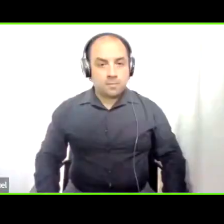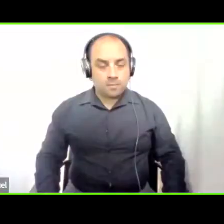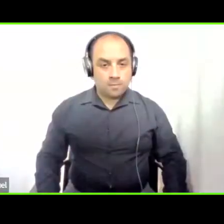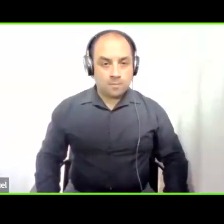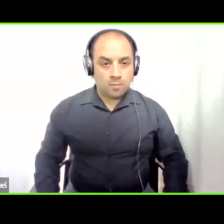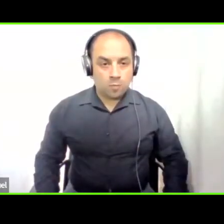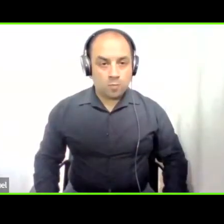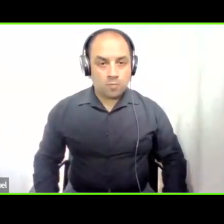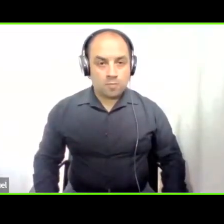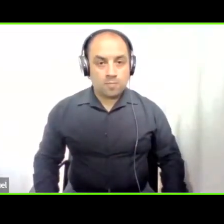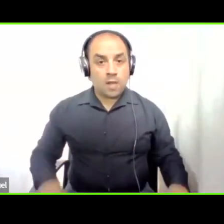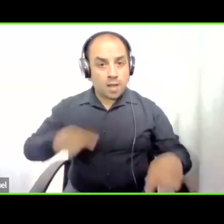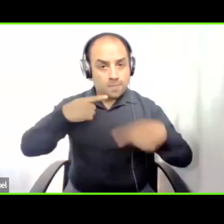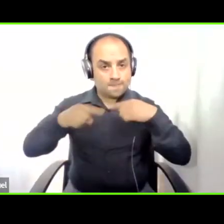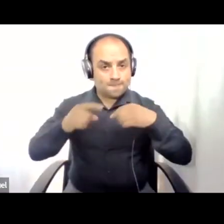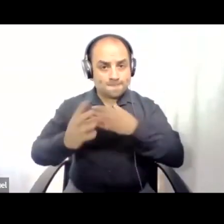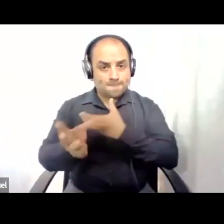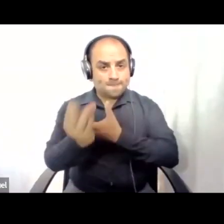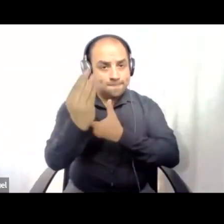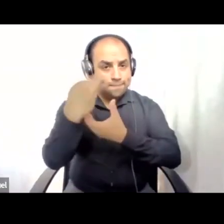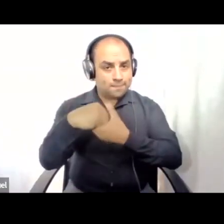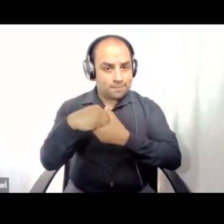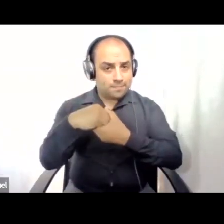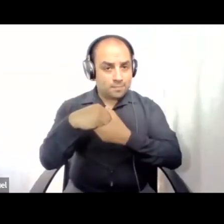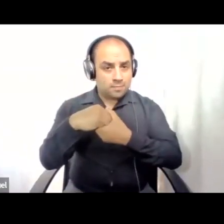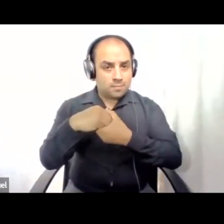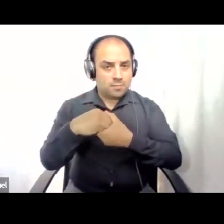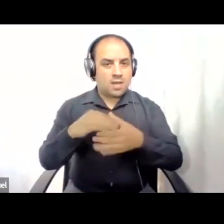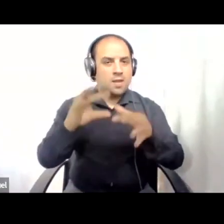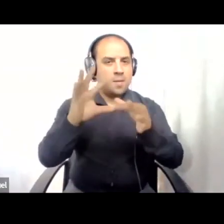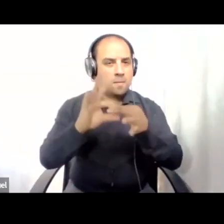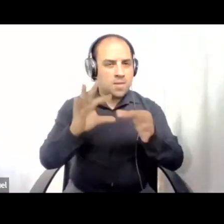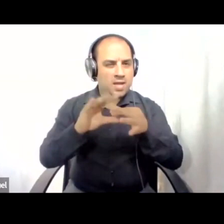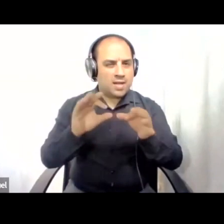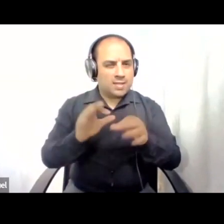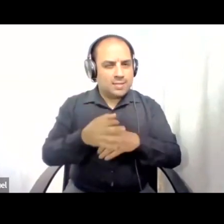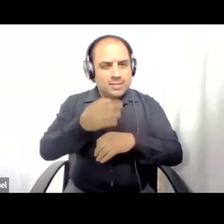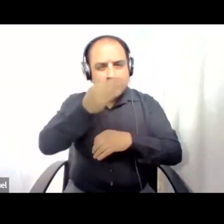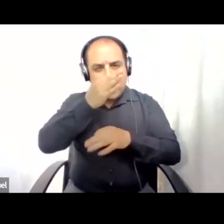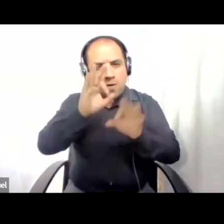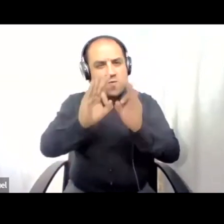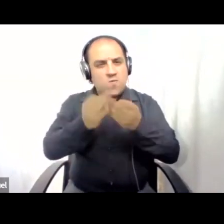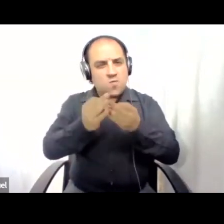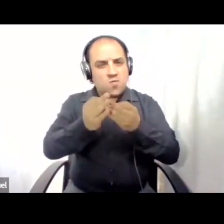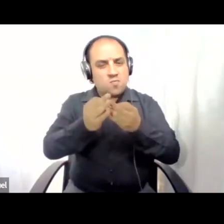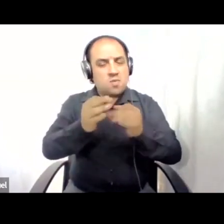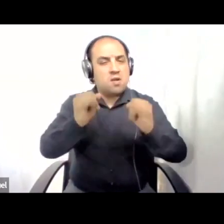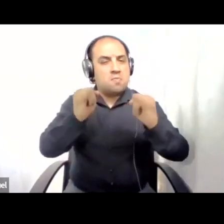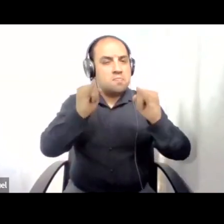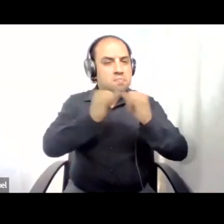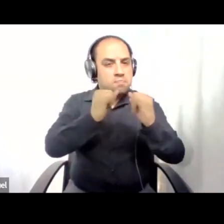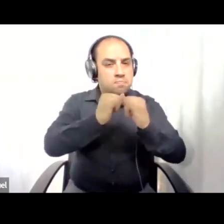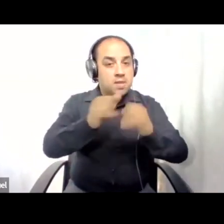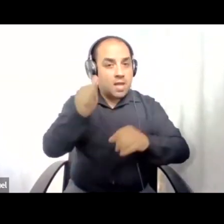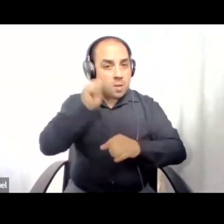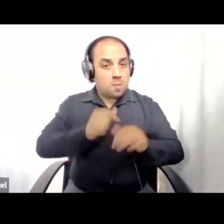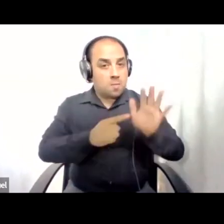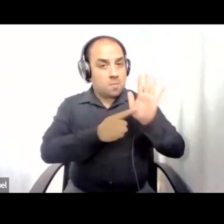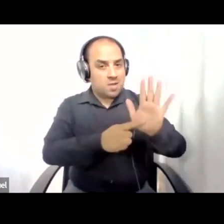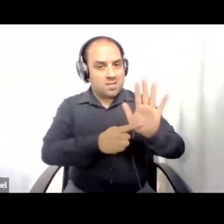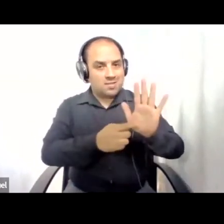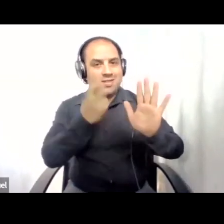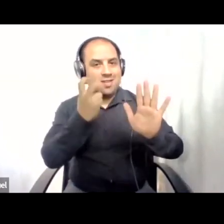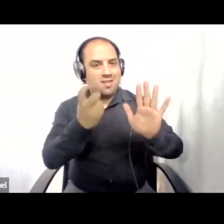El discurso de la inclusión, cuando lo ponen así, casi casi de manera institucional, siempre nos van a presentar este tipo de imágenes,